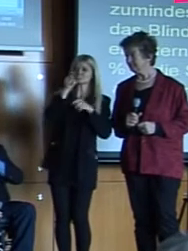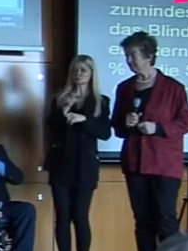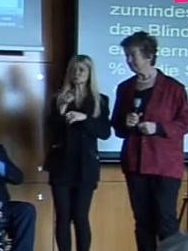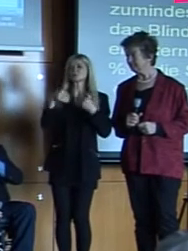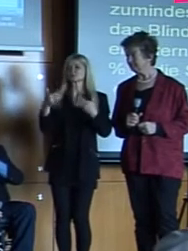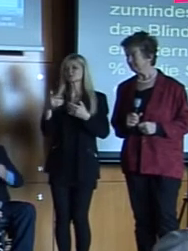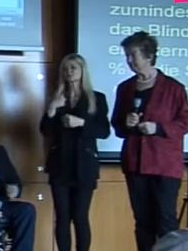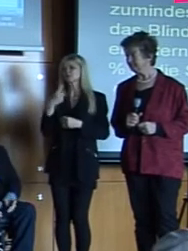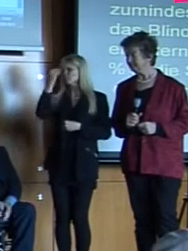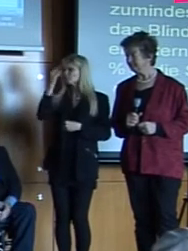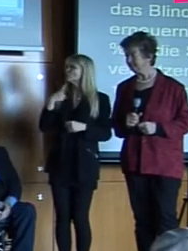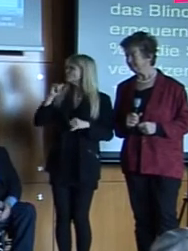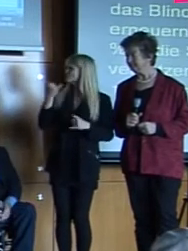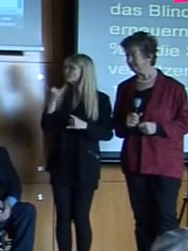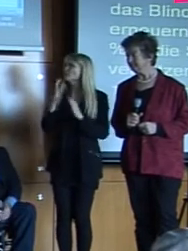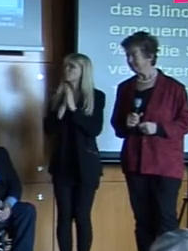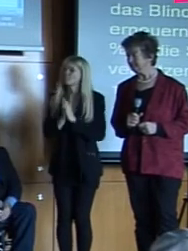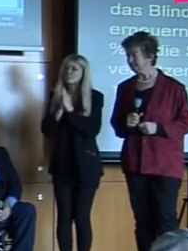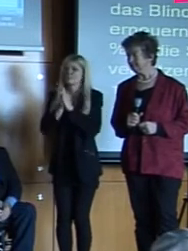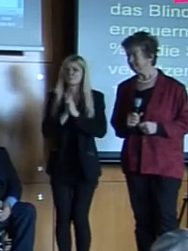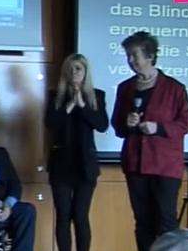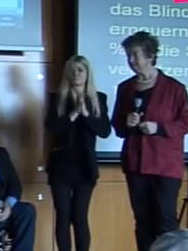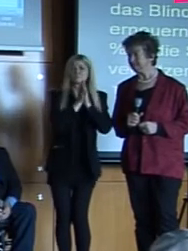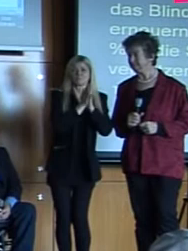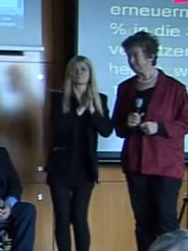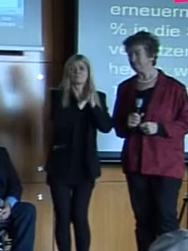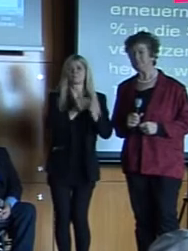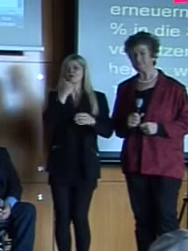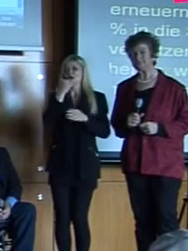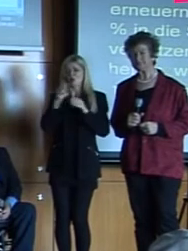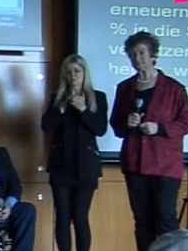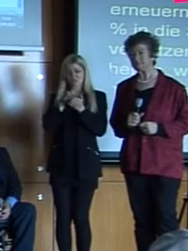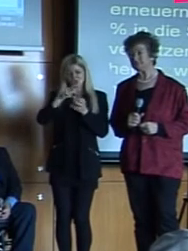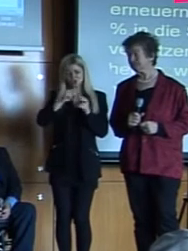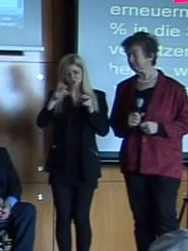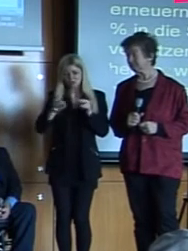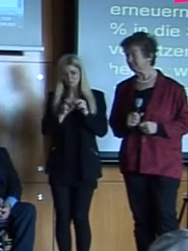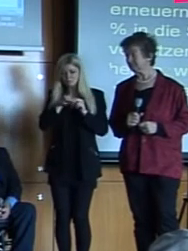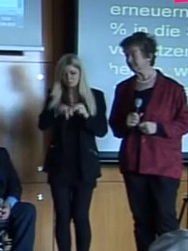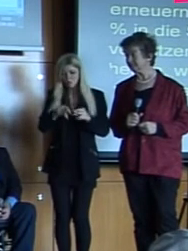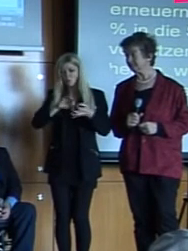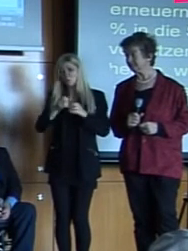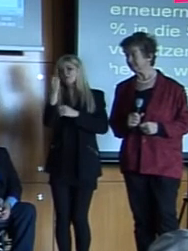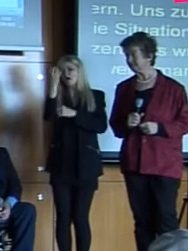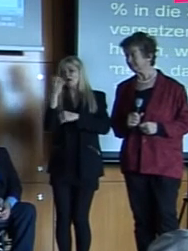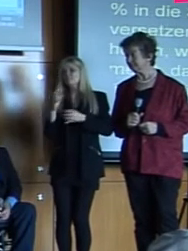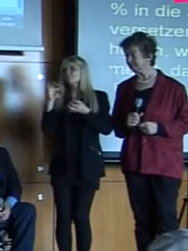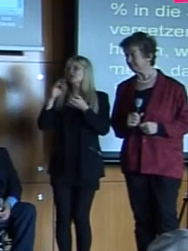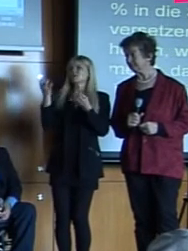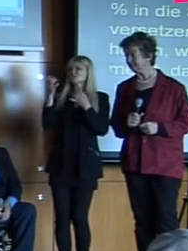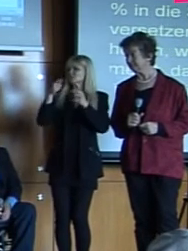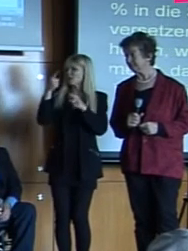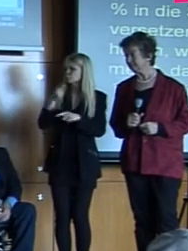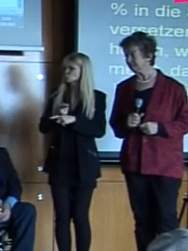als Bittsteller sein muss, sei es ein Gehsteig, sei es eine Ampel, wo einfach das kaputt ist, was da angedacht ist, und dieser